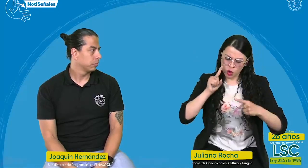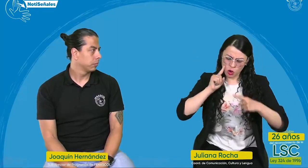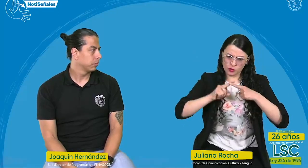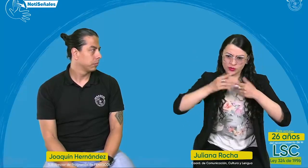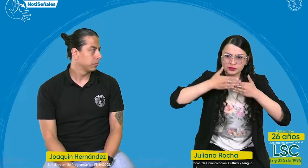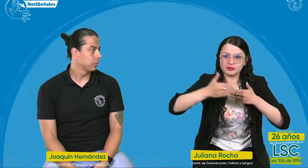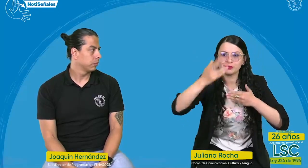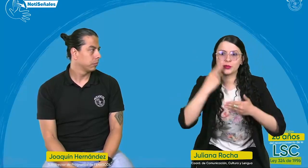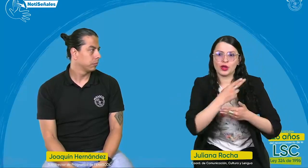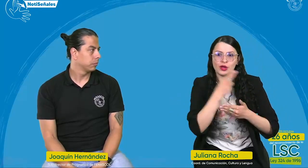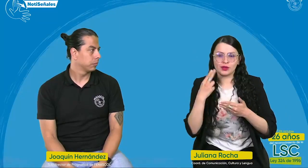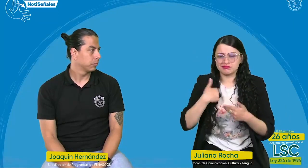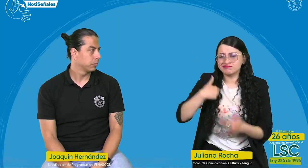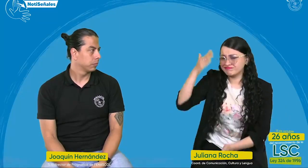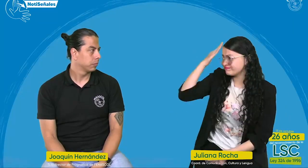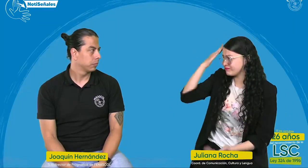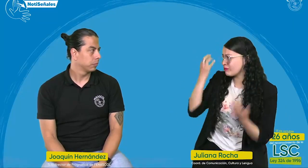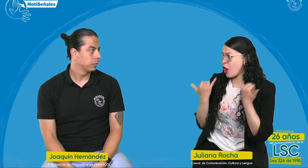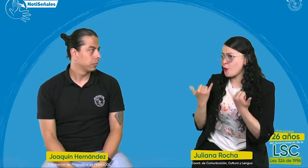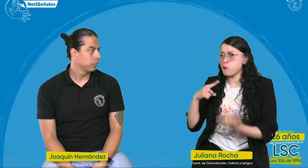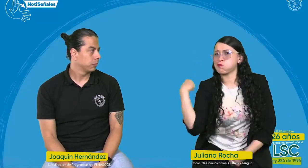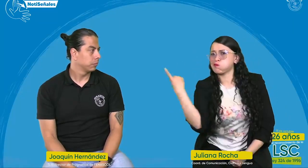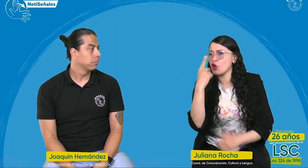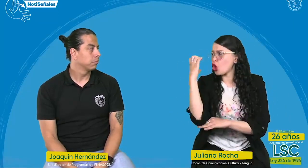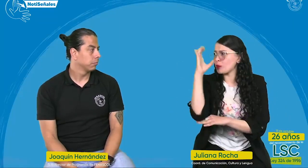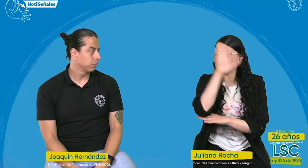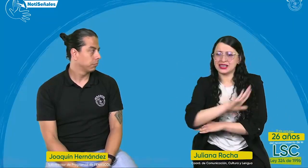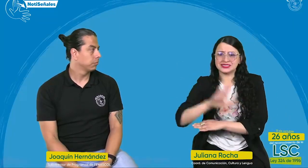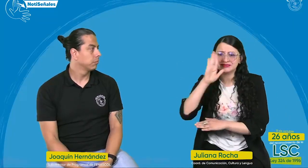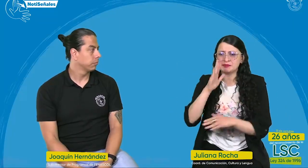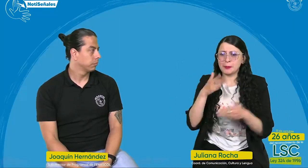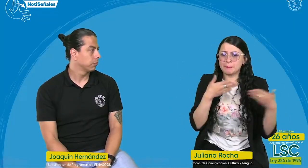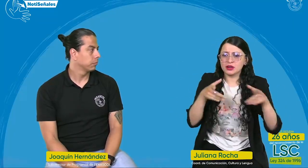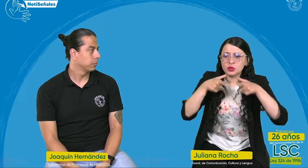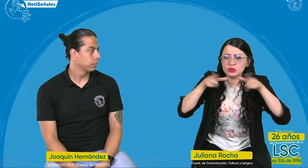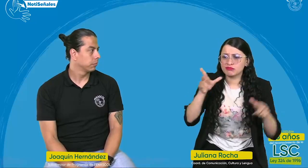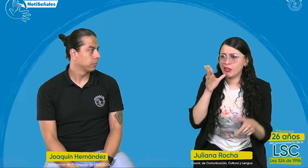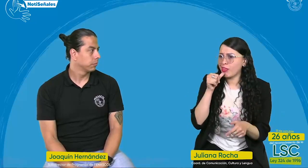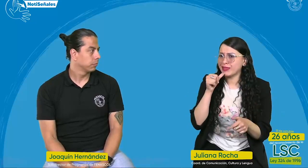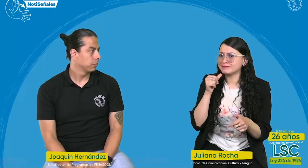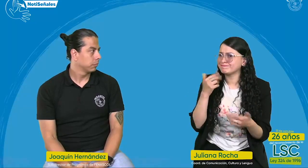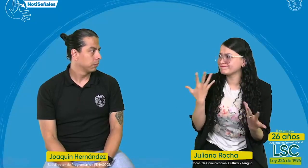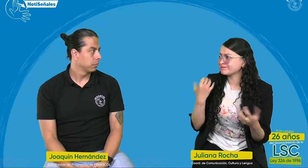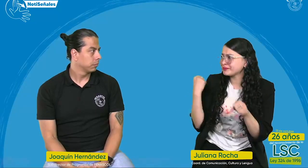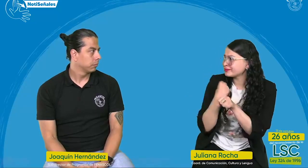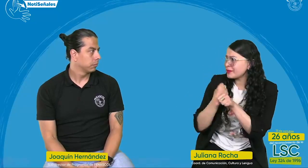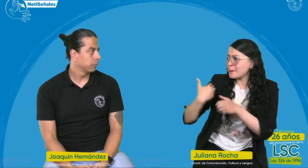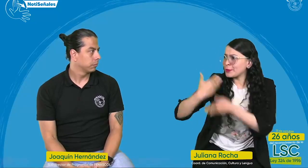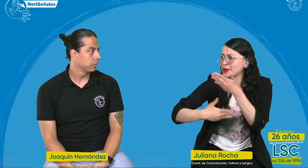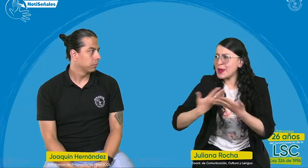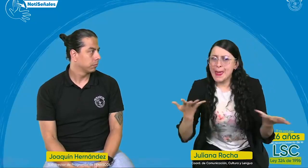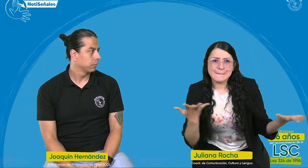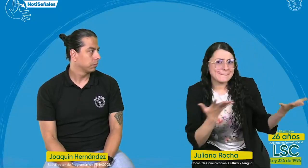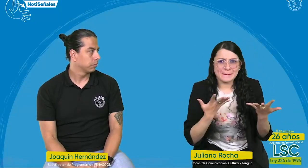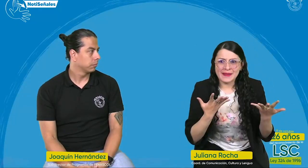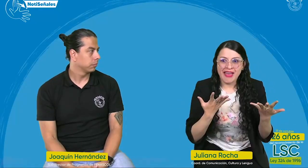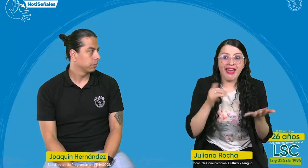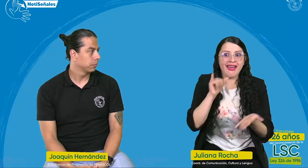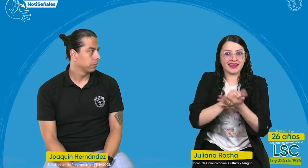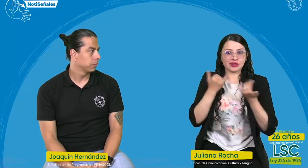inscritas pueden ir a aprender Y pues comprometerse con ciertas actividades porque sabemos que en Colombia no tenemos este proceso ni este